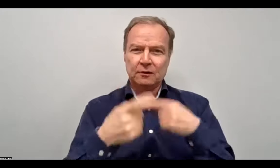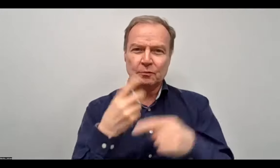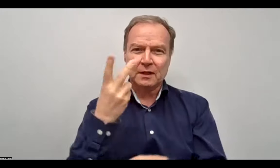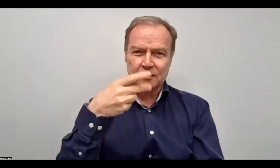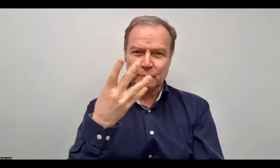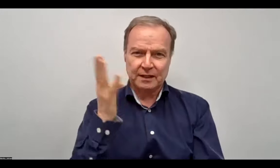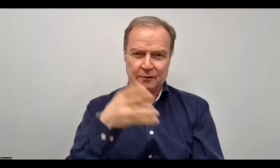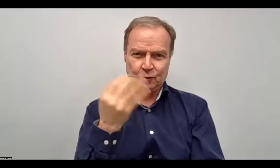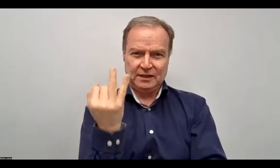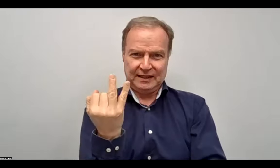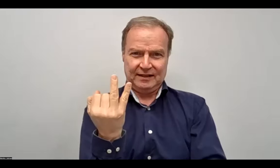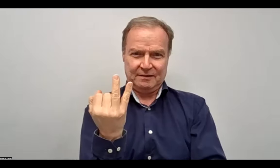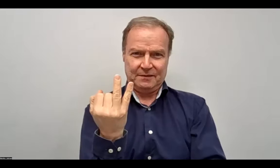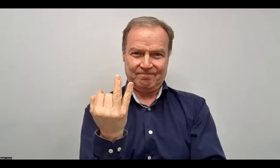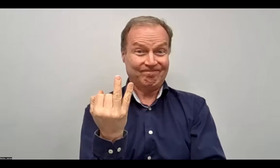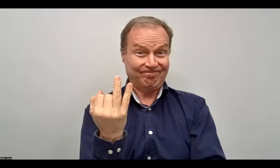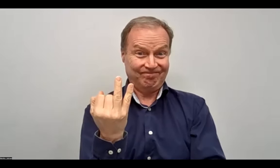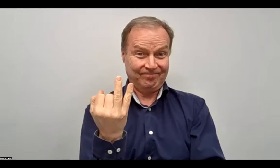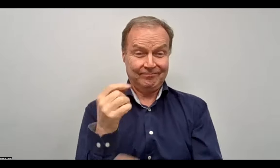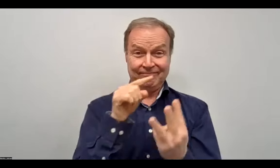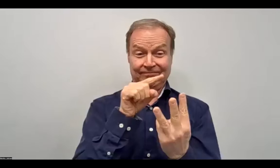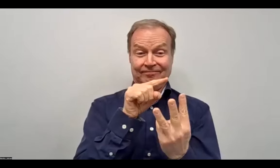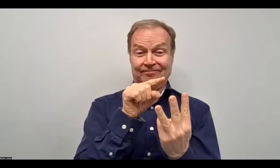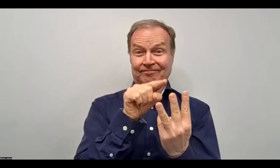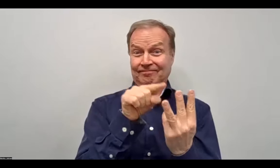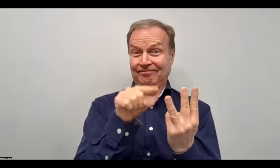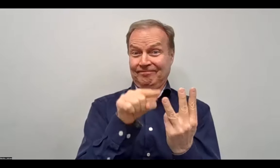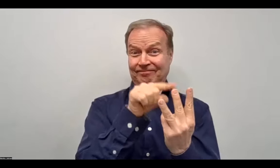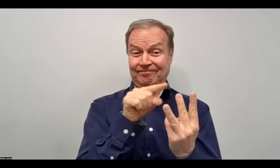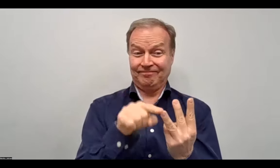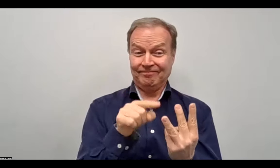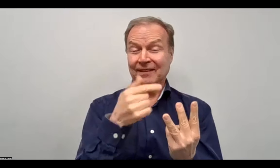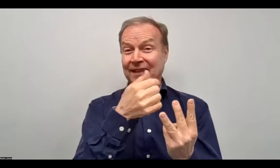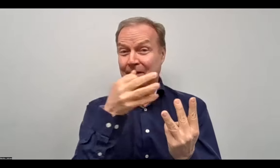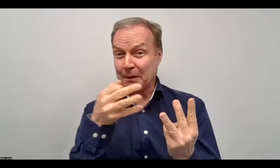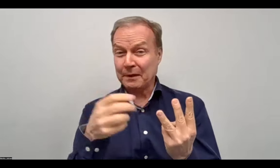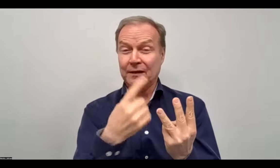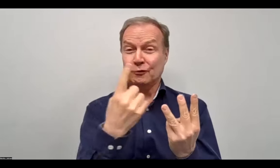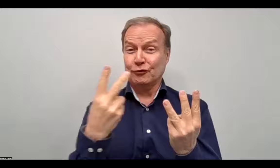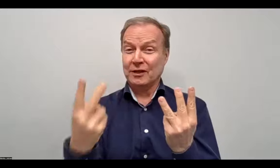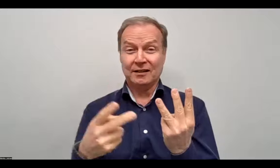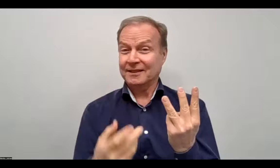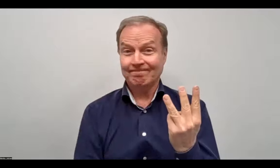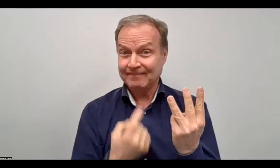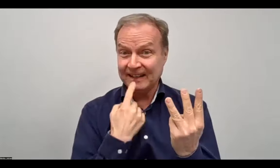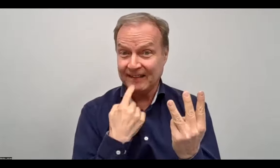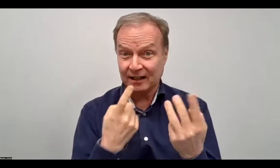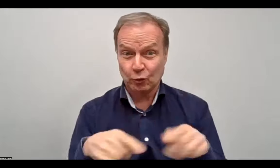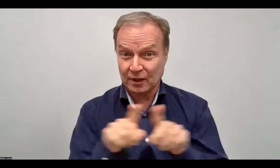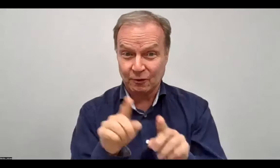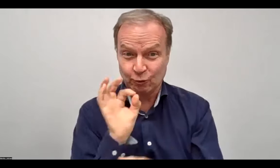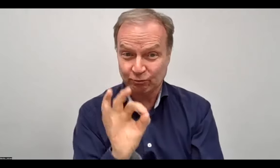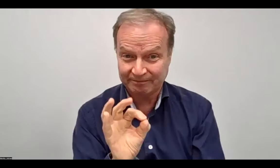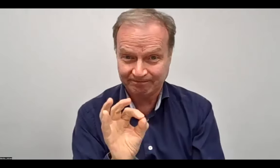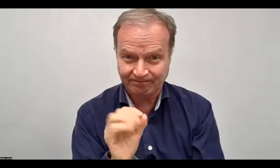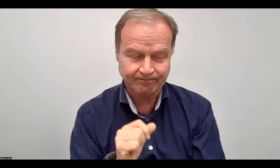Eli palveluiden tulee toimia 24/7. Tämähän on tämä ensimmäinen viesti. Sekä